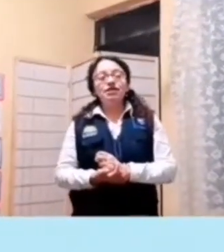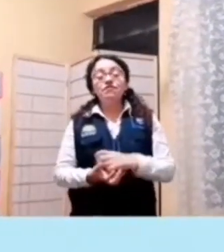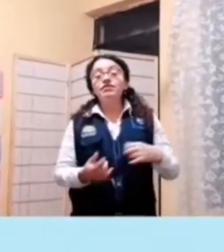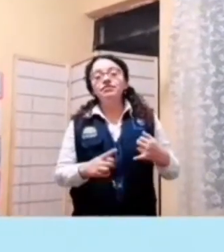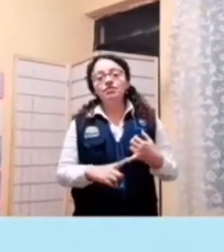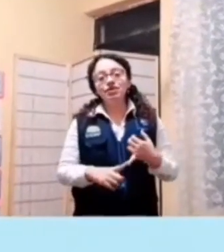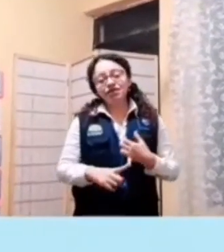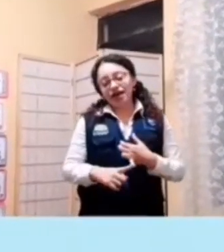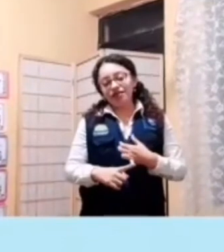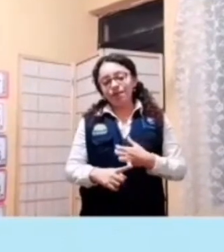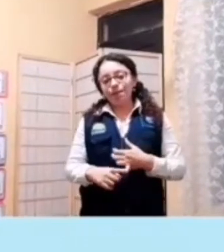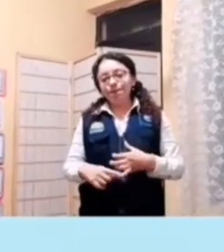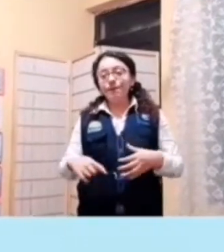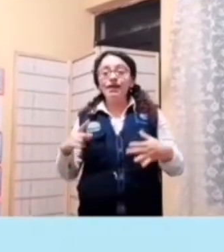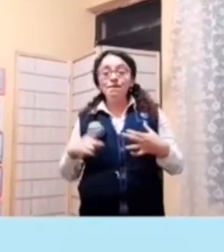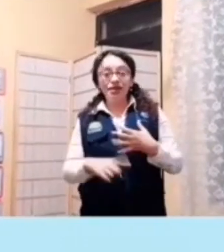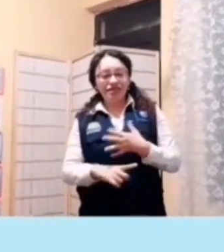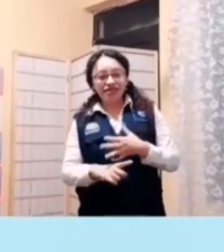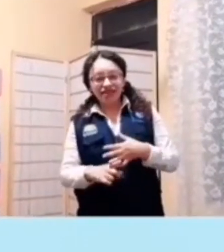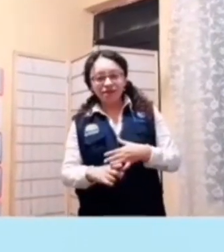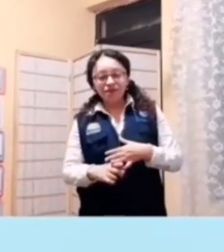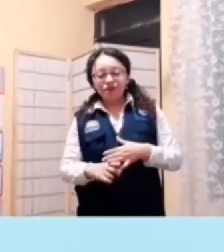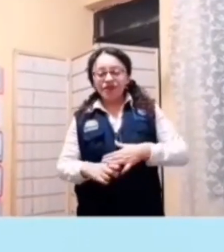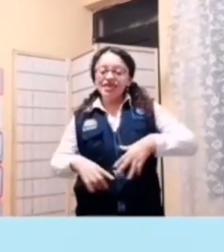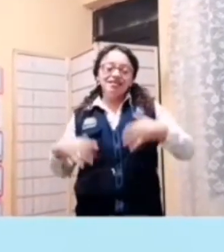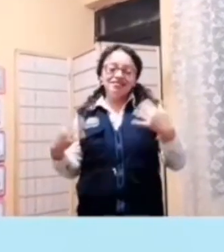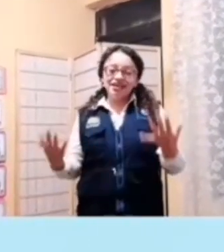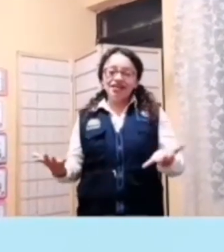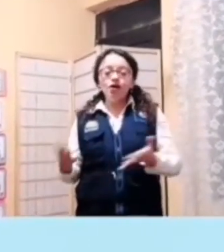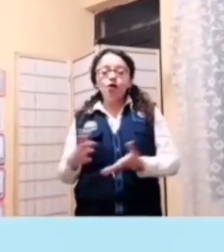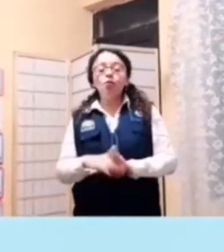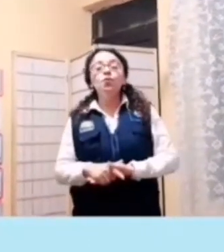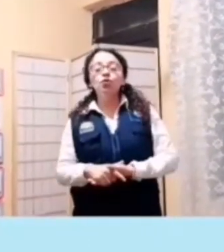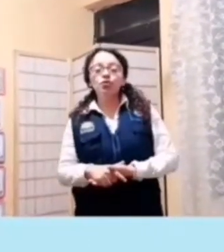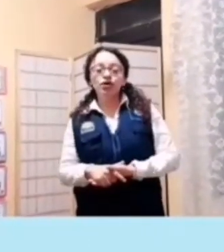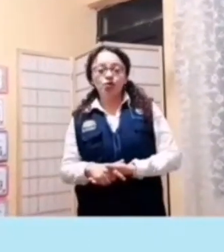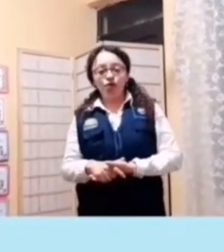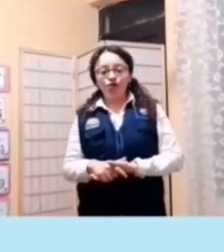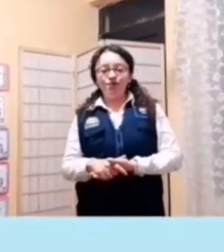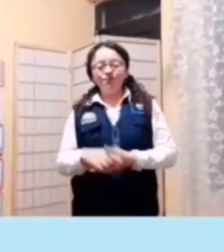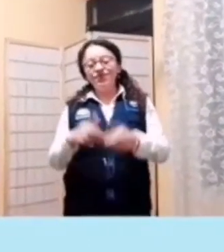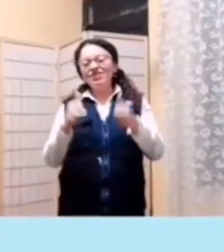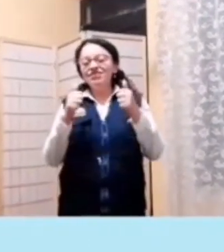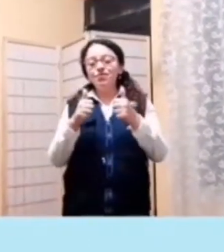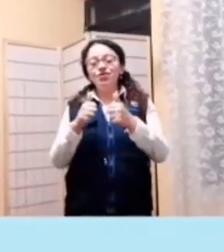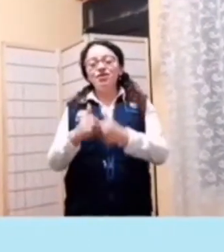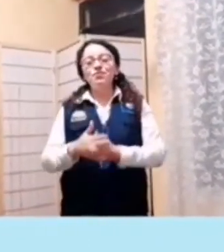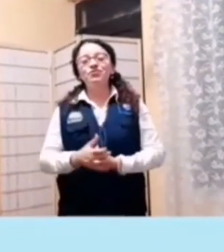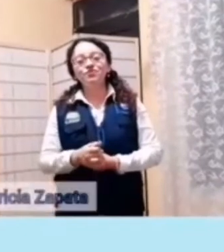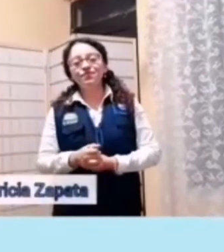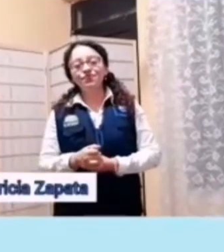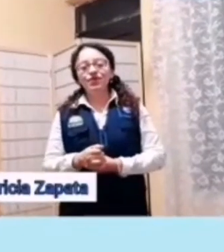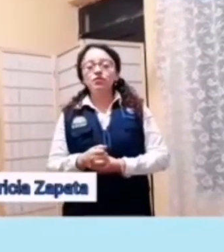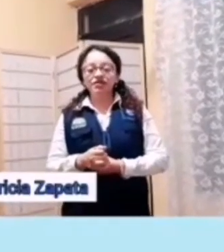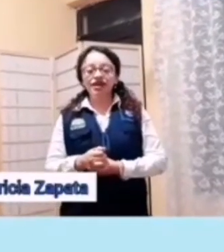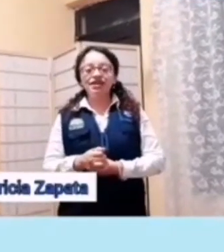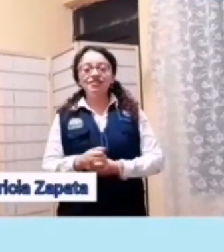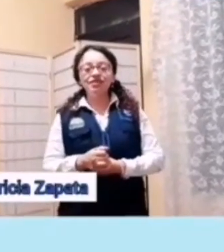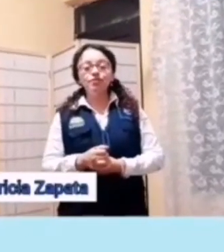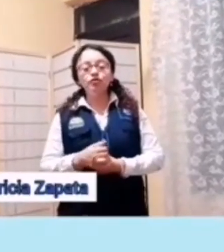flexibilidad De empatía Y hacer Verlas Con muy Buen humor Si podemos Muchas gracias Por